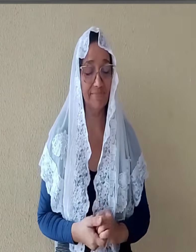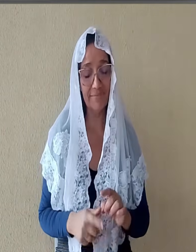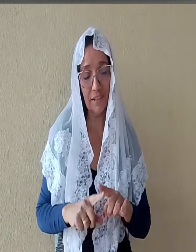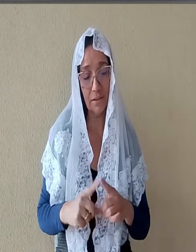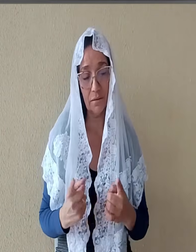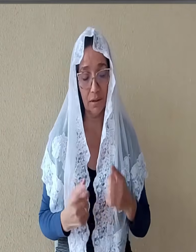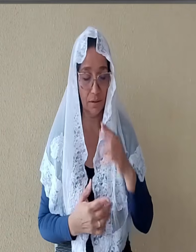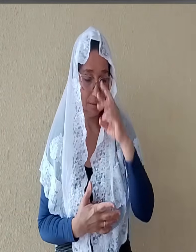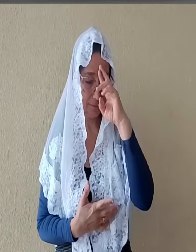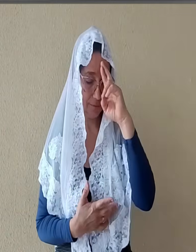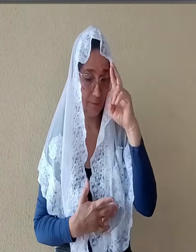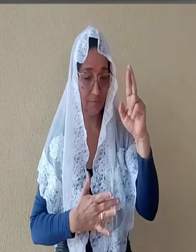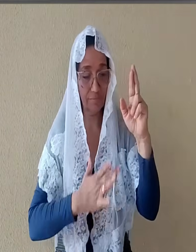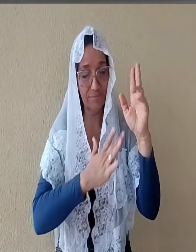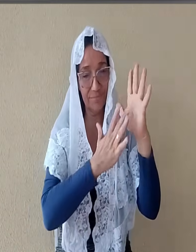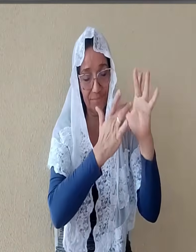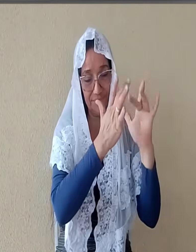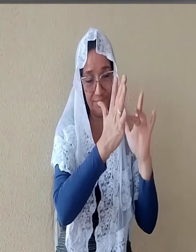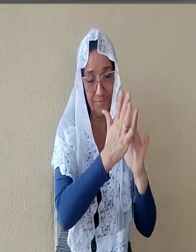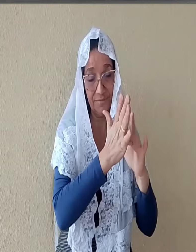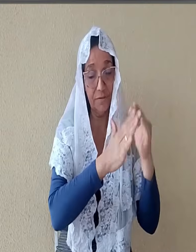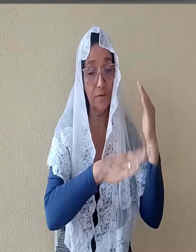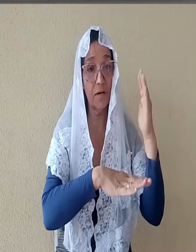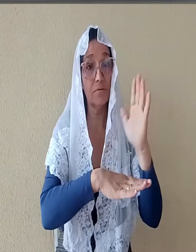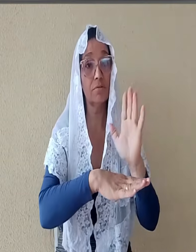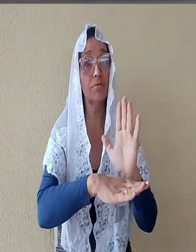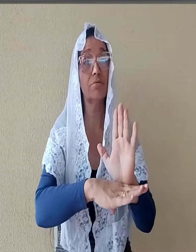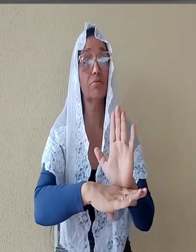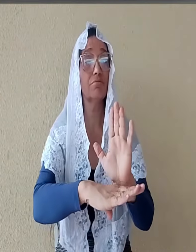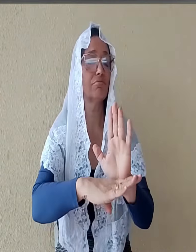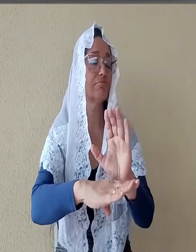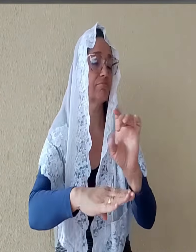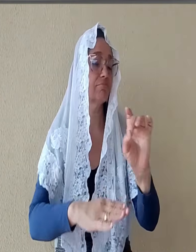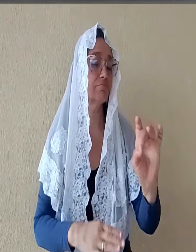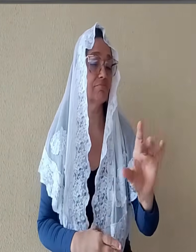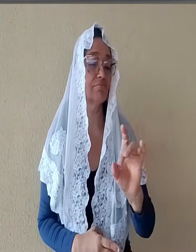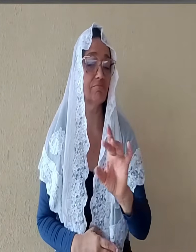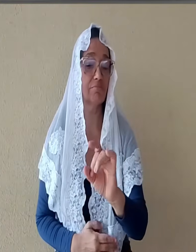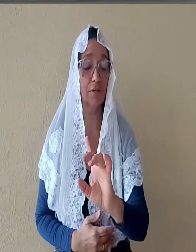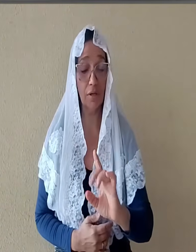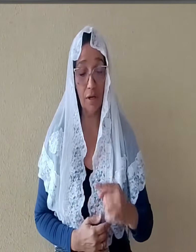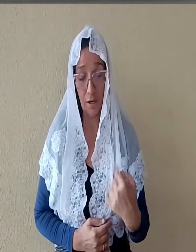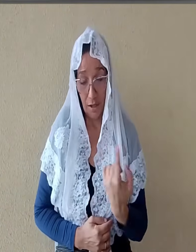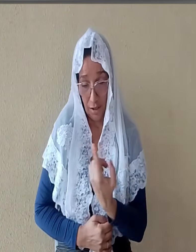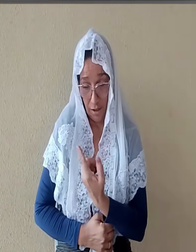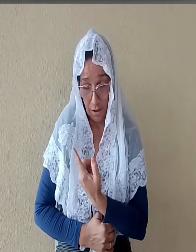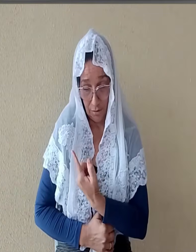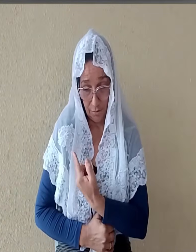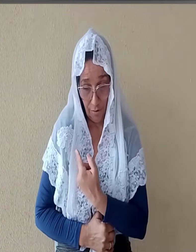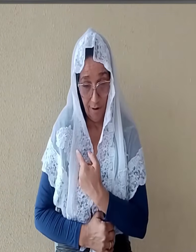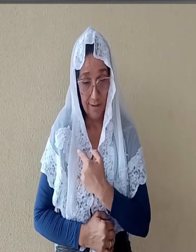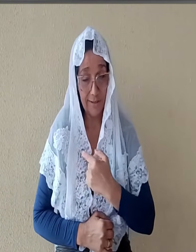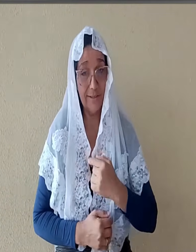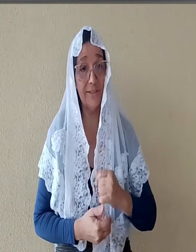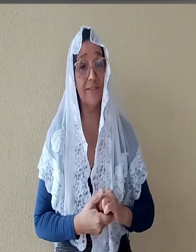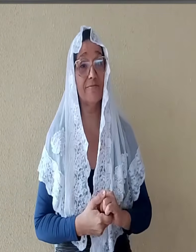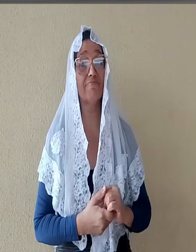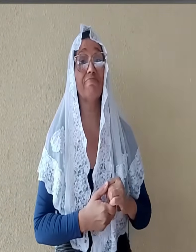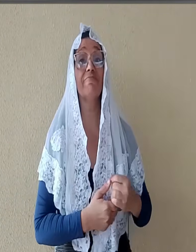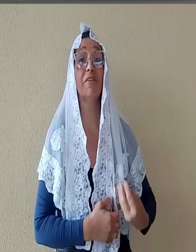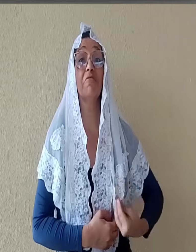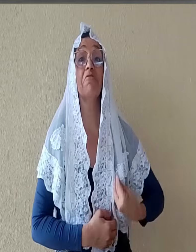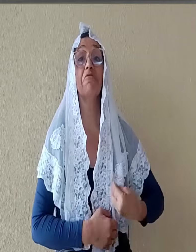em valor, de glória em glória, porque é aquele que está olhando para nós, irmãos. Ele não dorme, ele